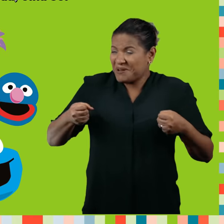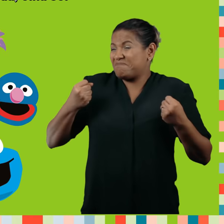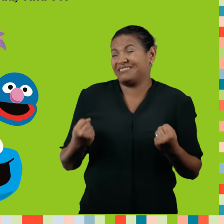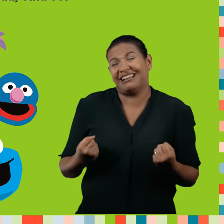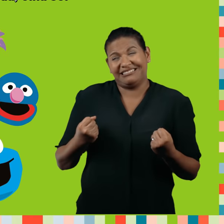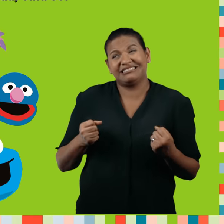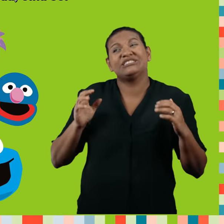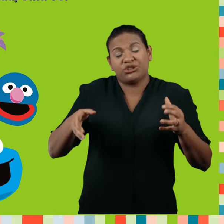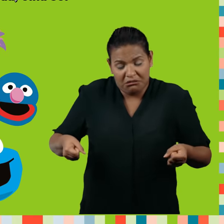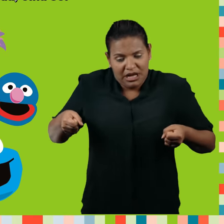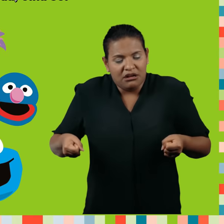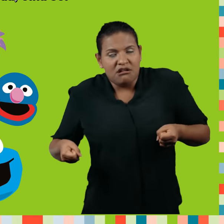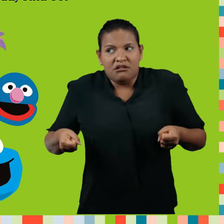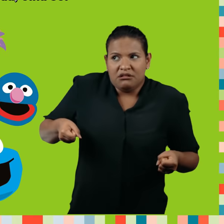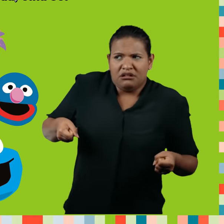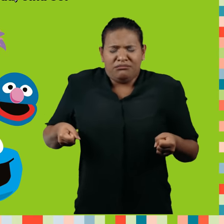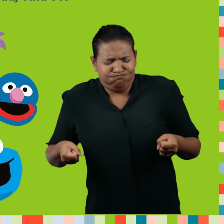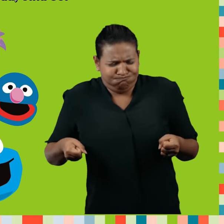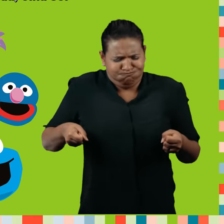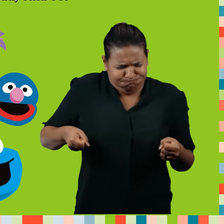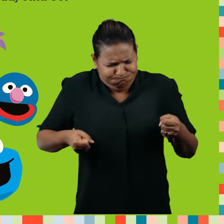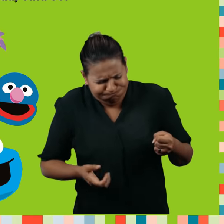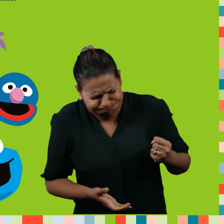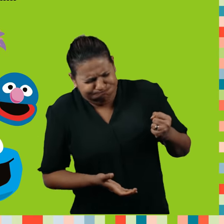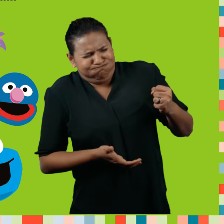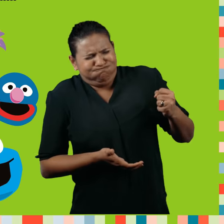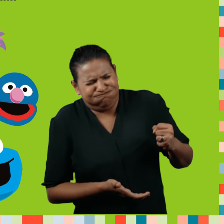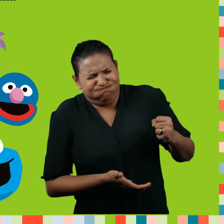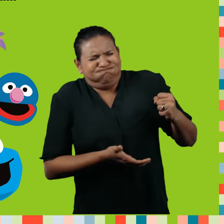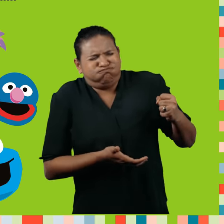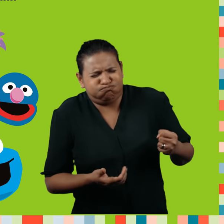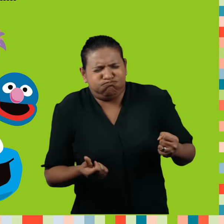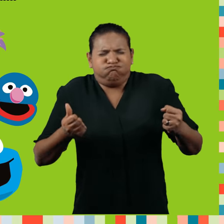a minha sacolinha já tá bem pesada. Olha só.